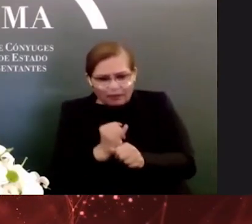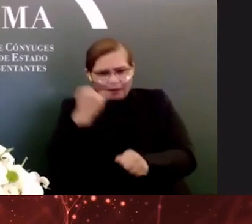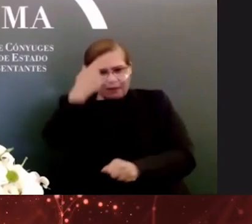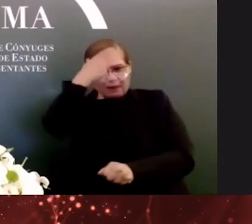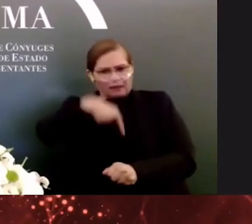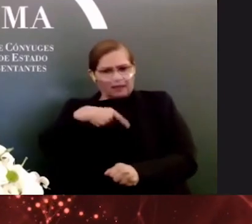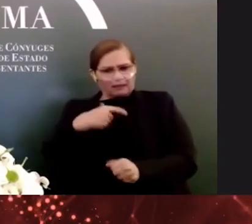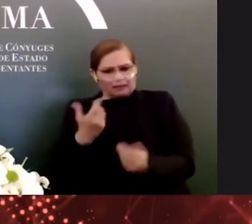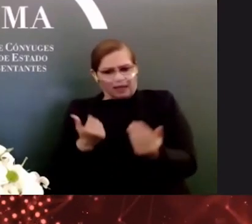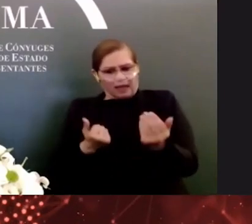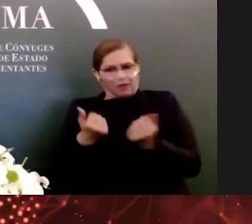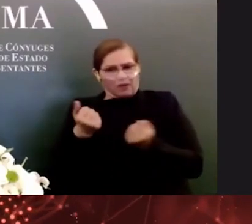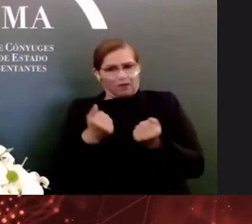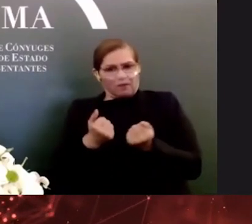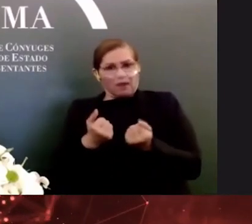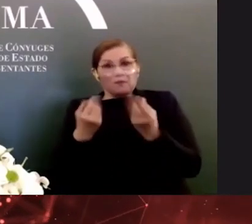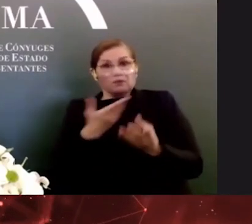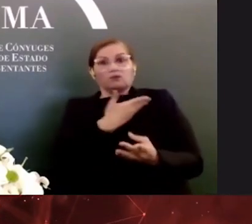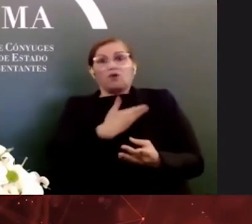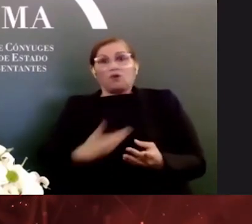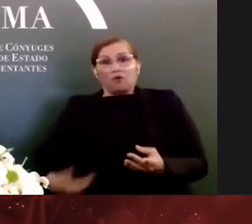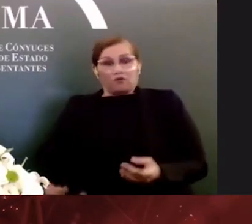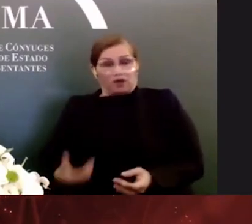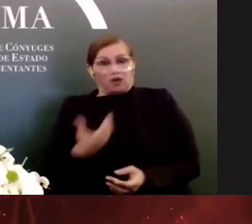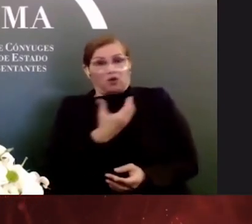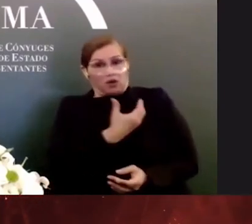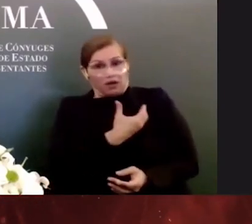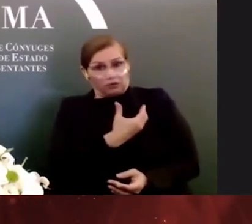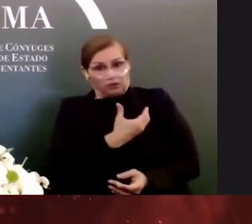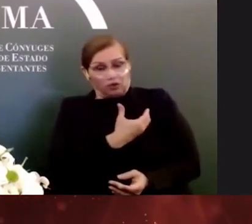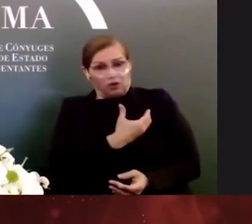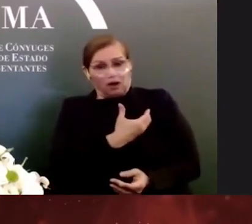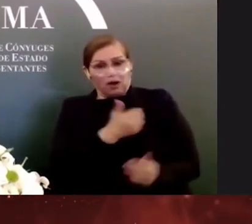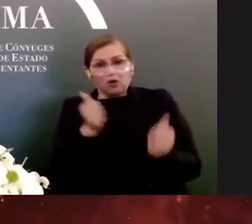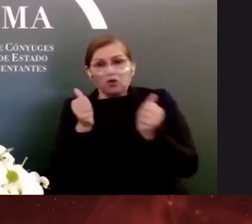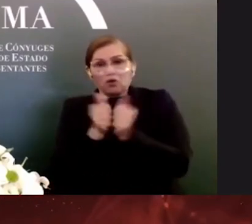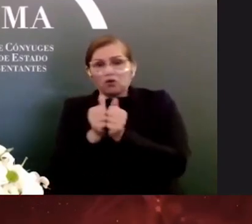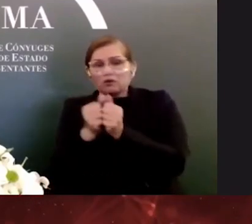económica, el Gobierno Nacional, a